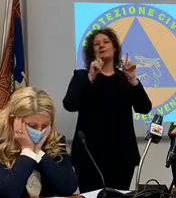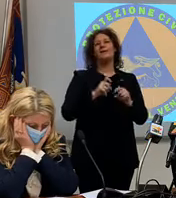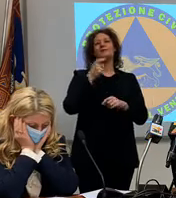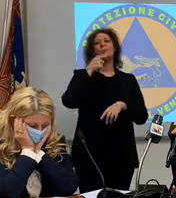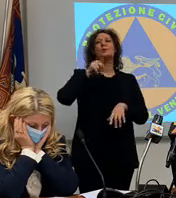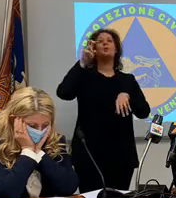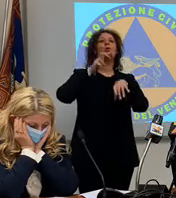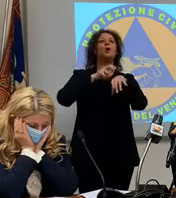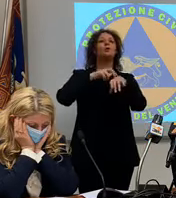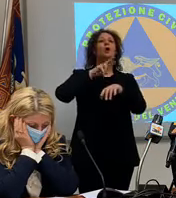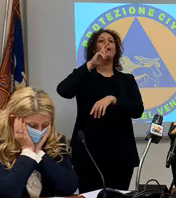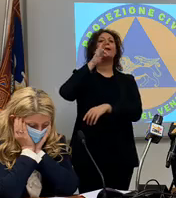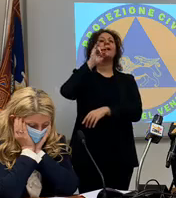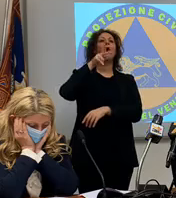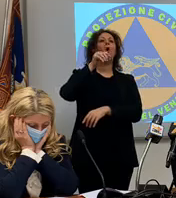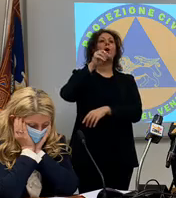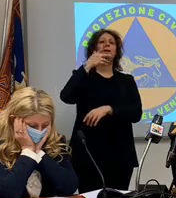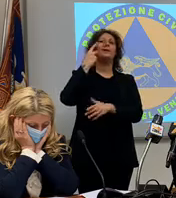test